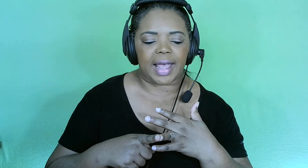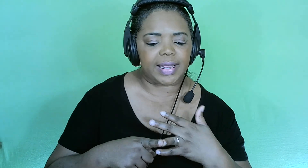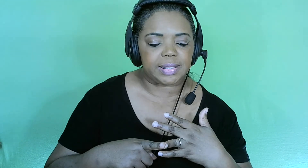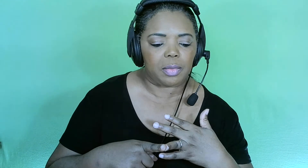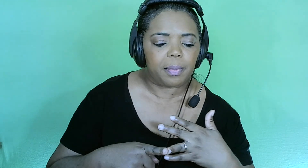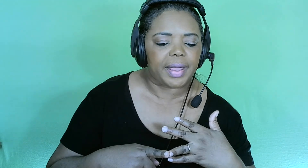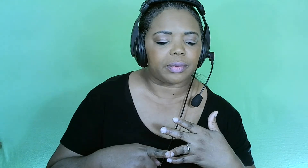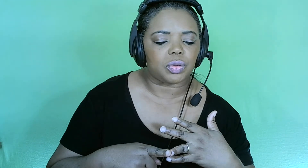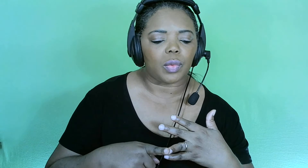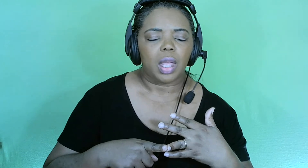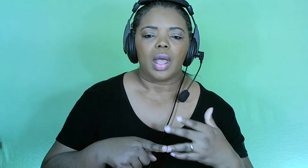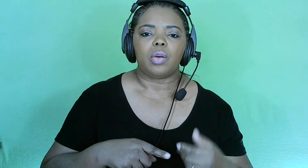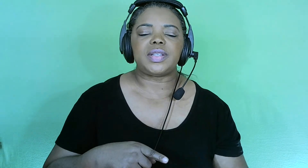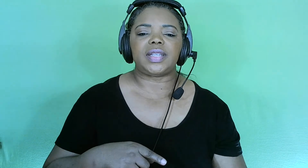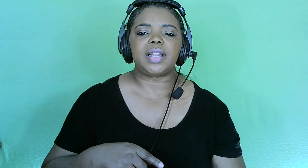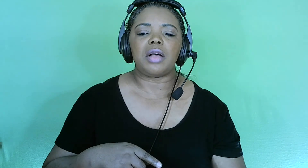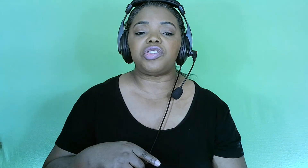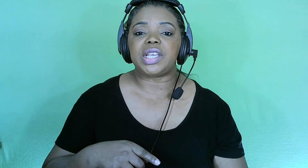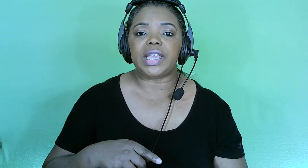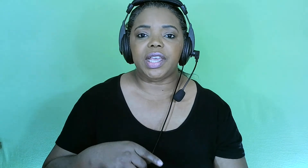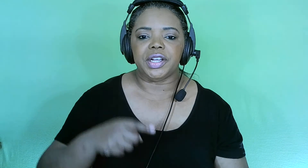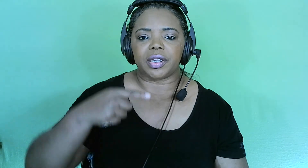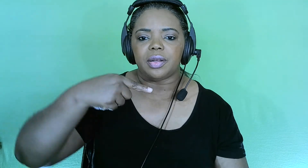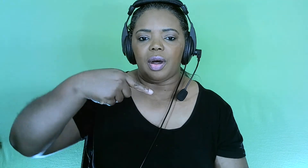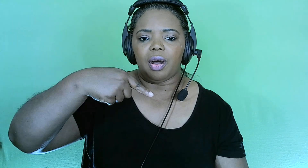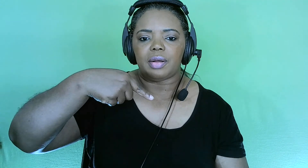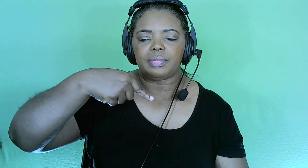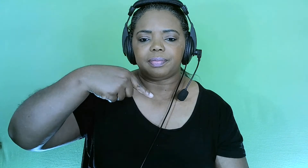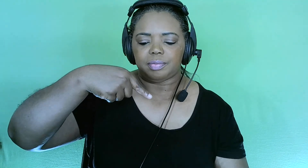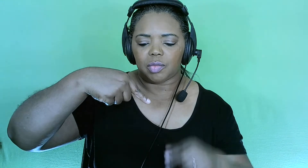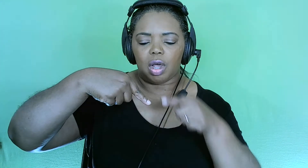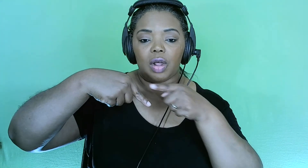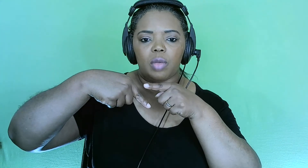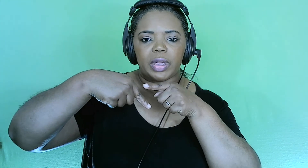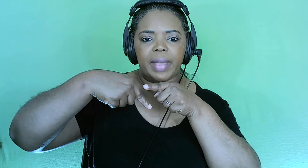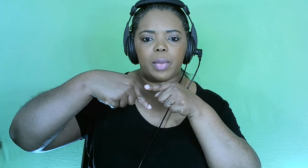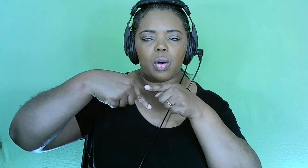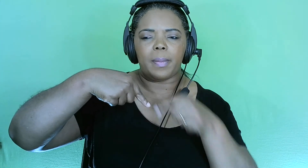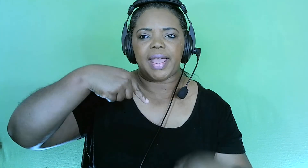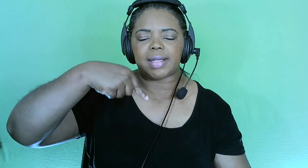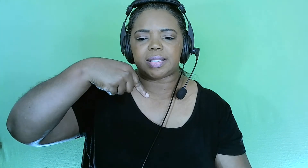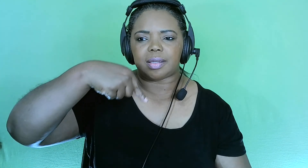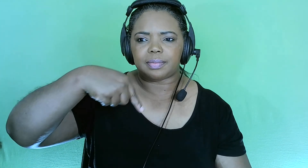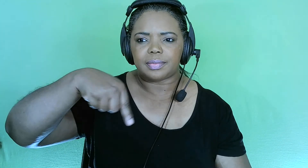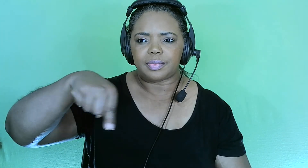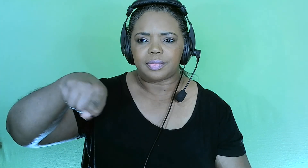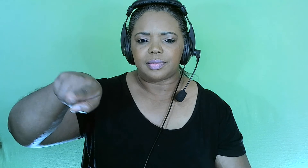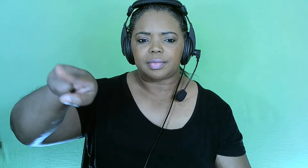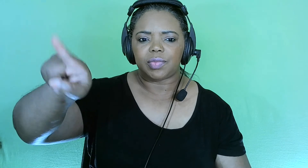esse momento. O sinal de ir, ó. Olha como que minha mão começa.